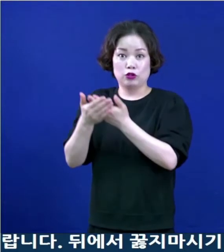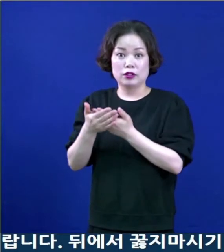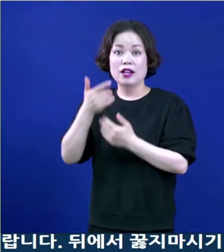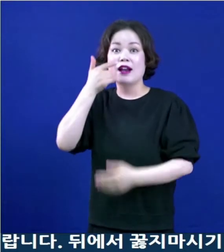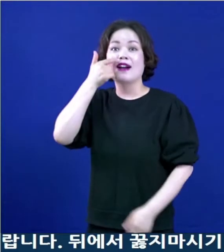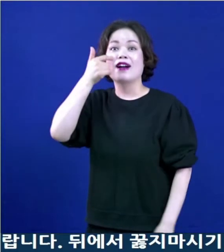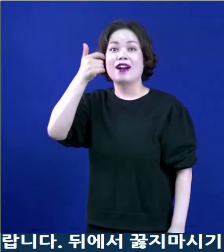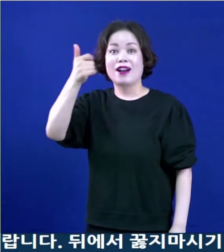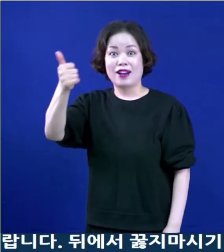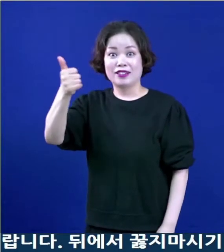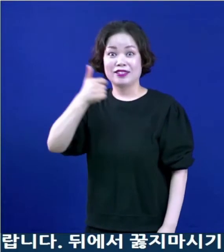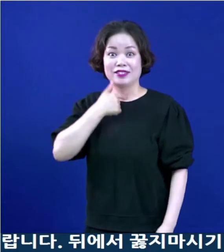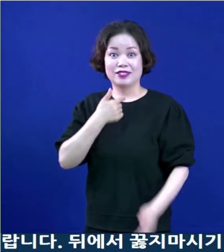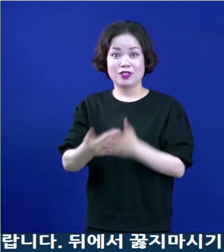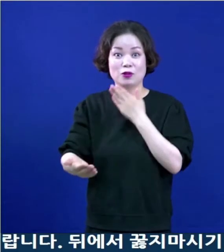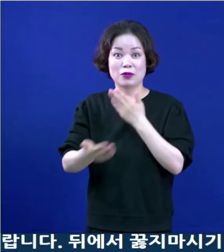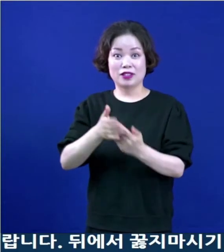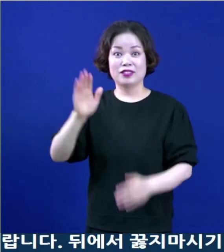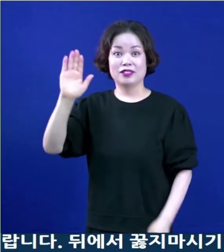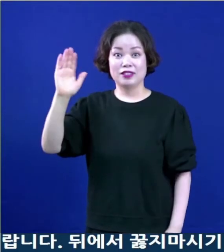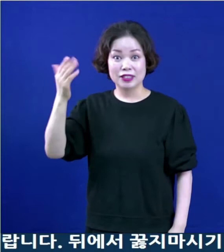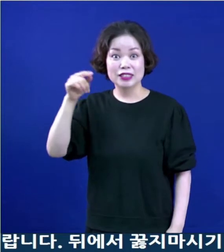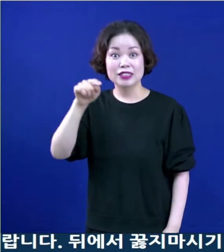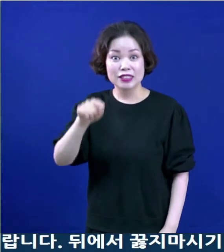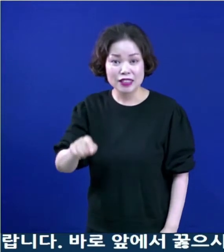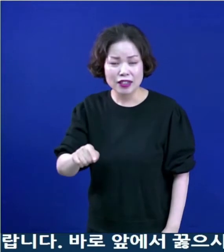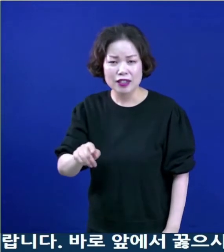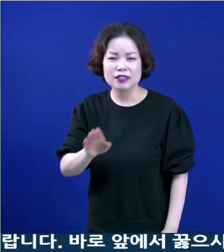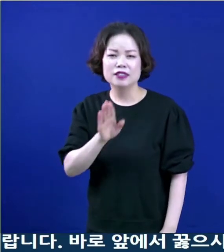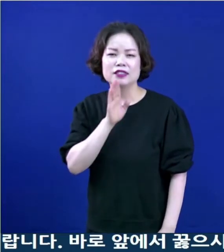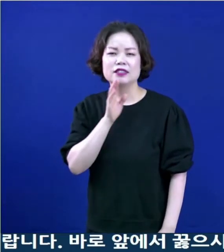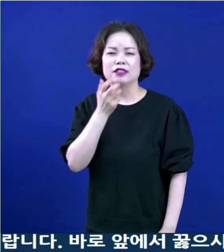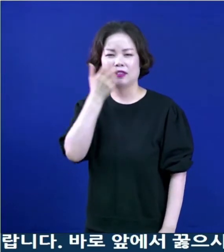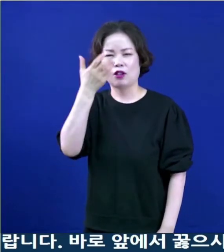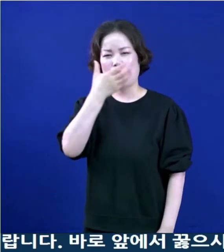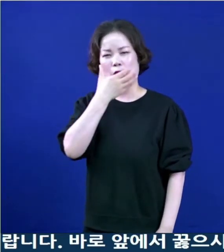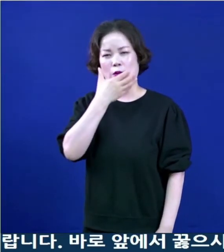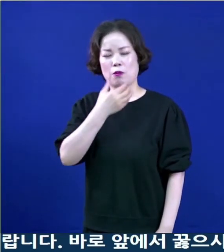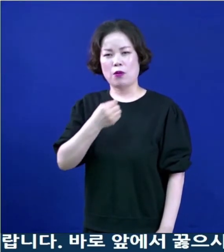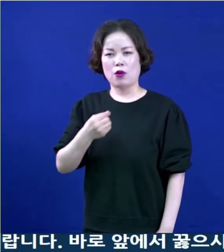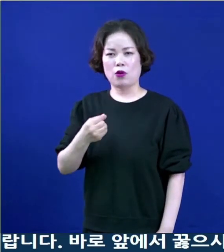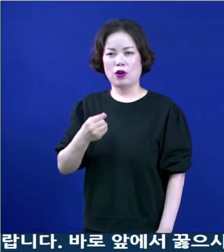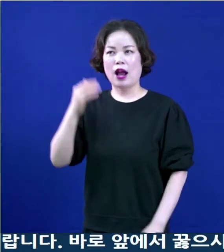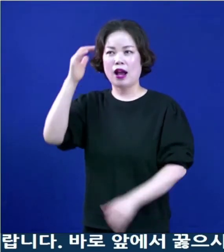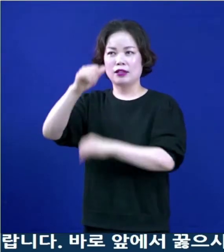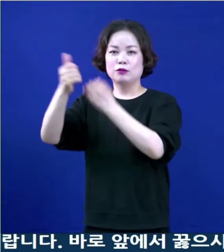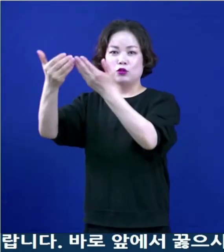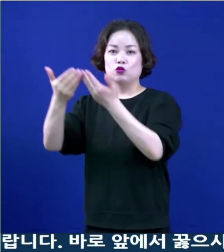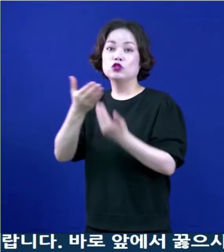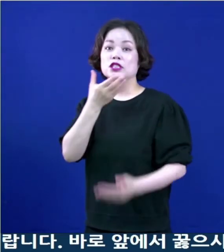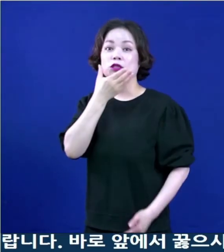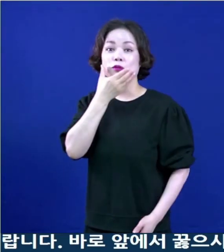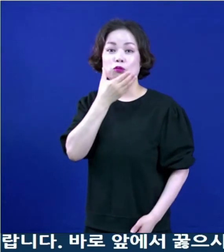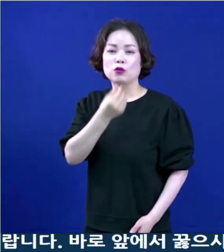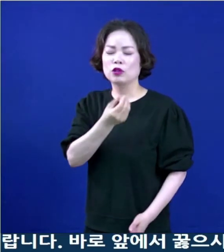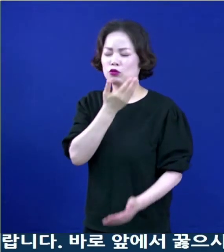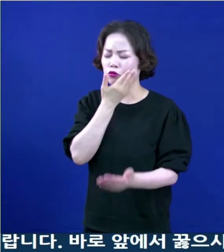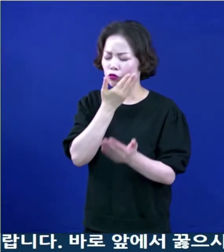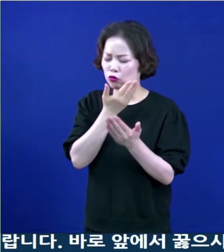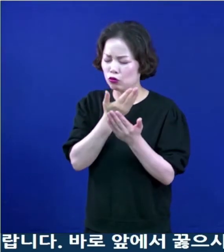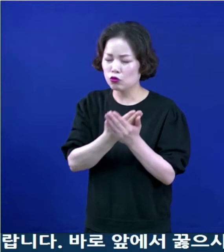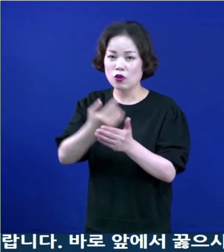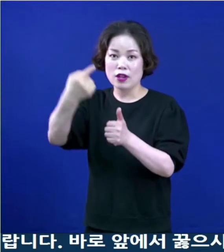아버지를 경험하게 된다는 것입니다. 이것이 신령한 복, 천복의 핵심이 되는